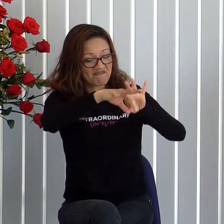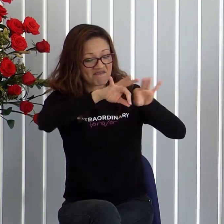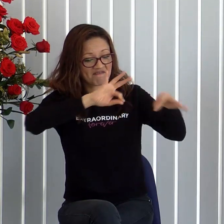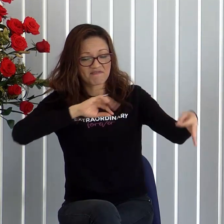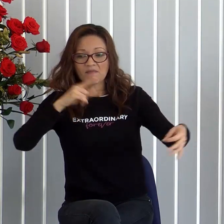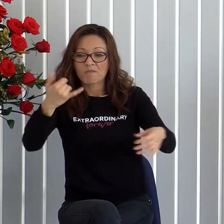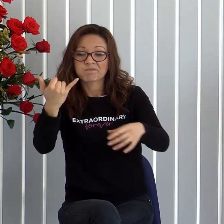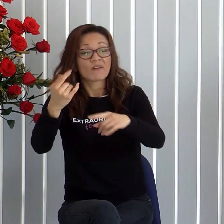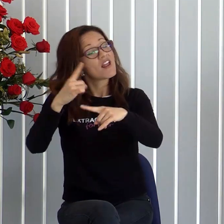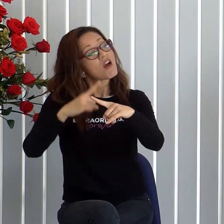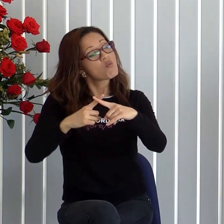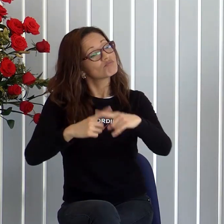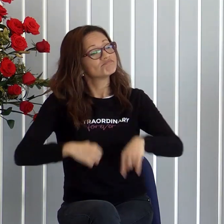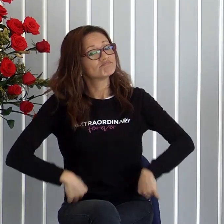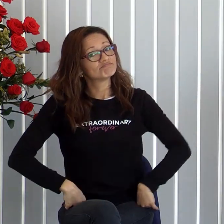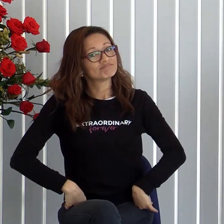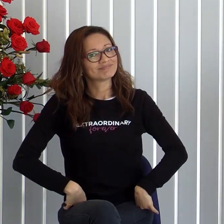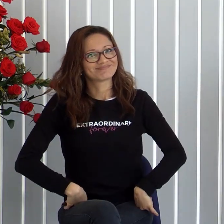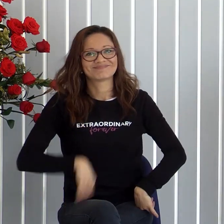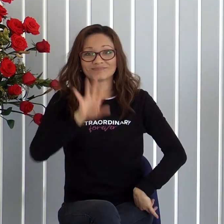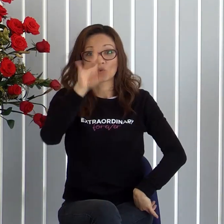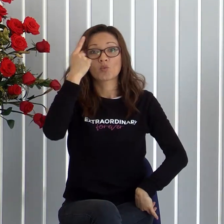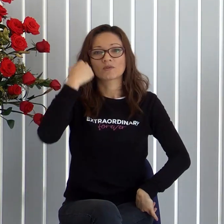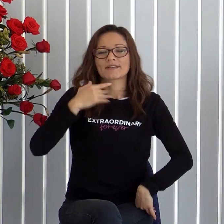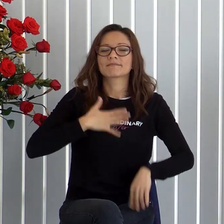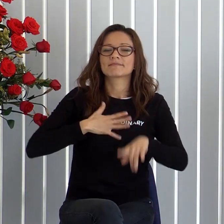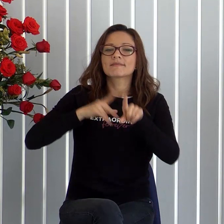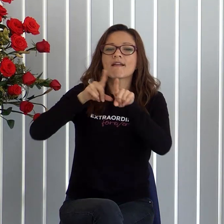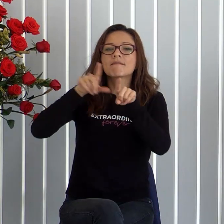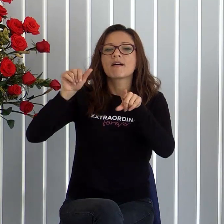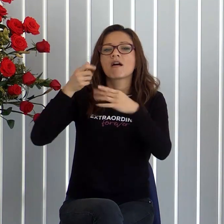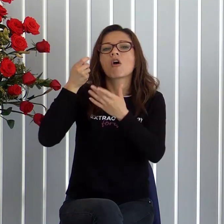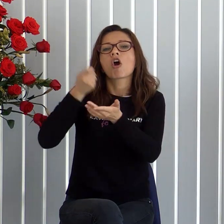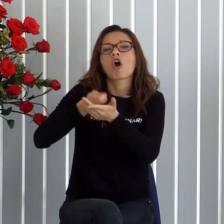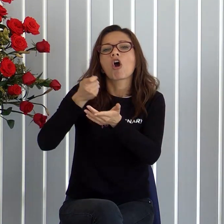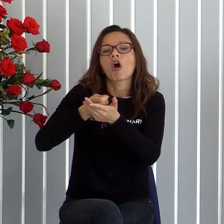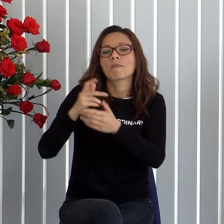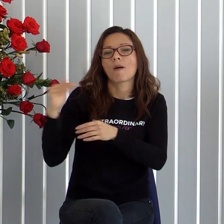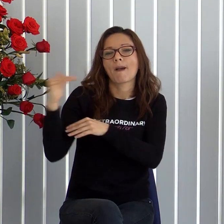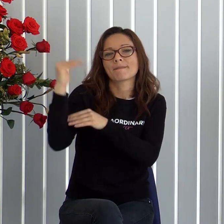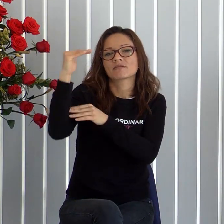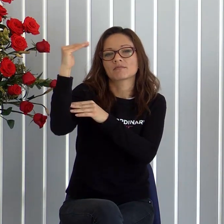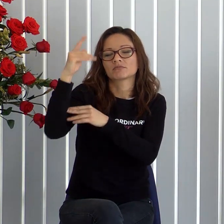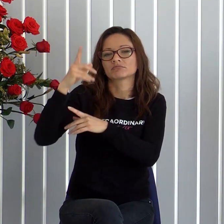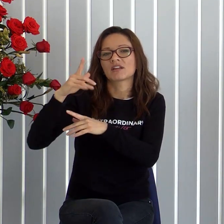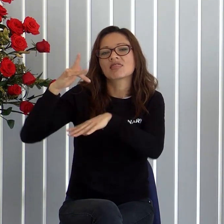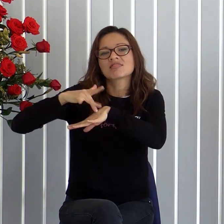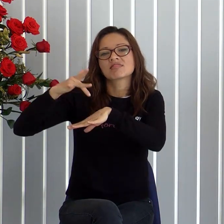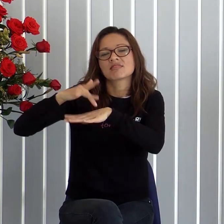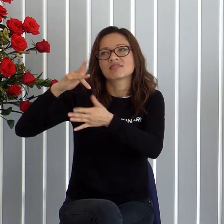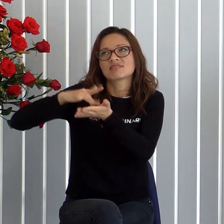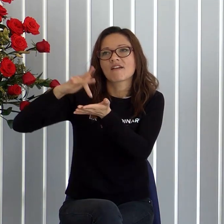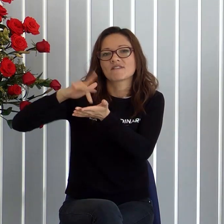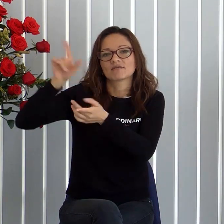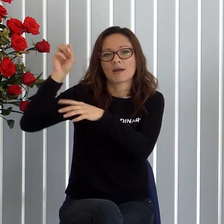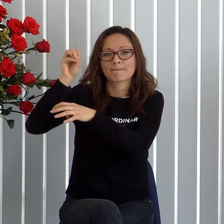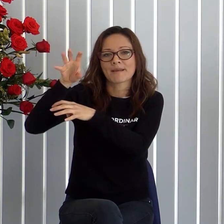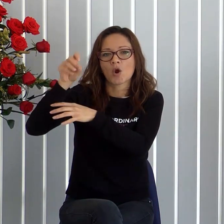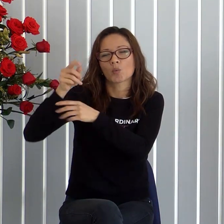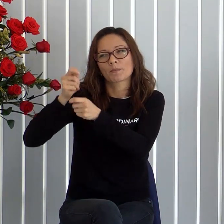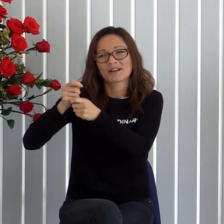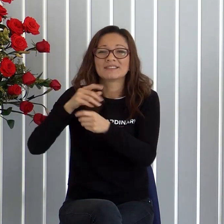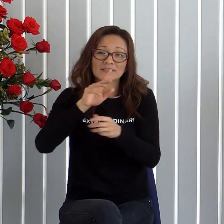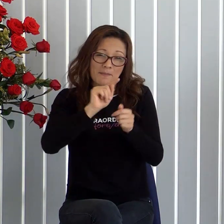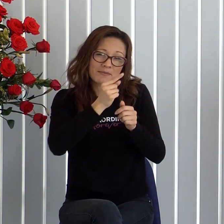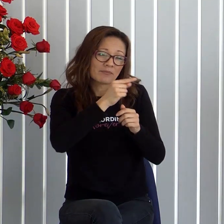Una vez mi hermana compró un apartamento a crédito, entonces debía unas cuotas. Bueno, al principio ella me dijo, ay,